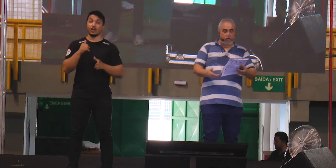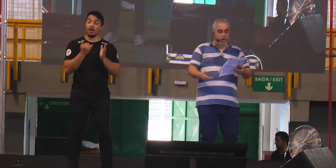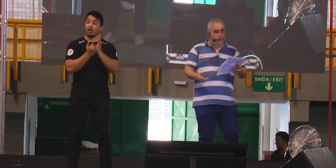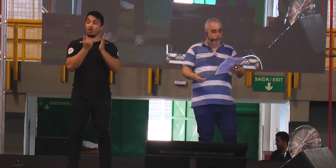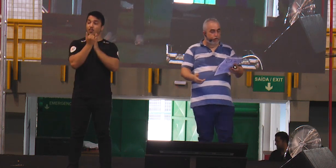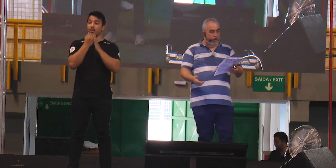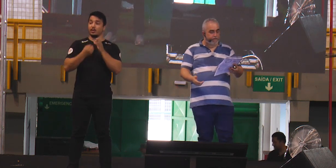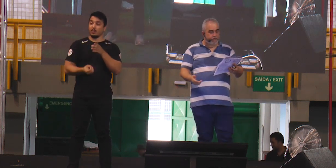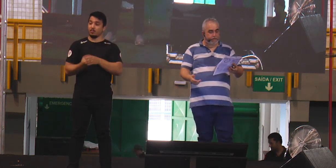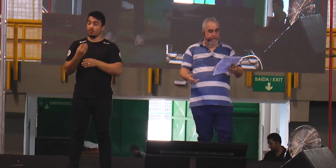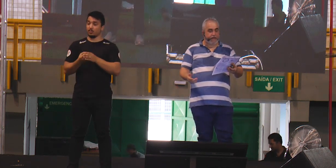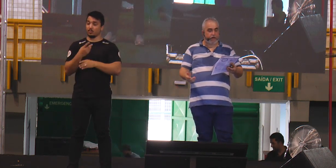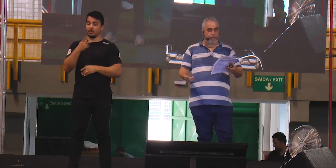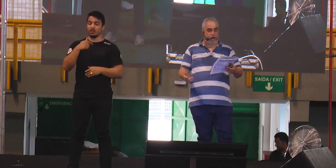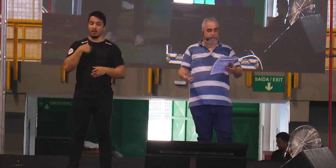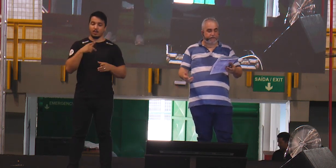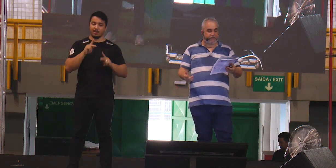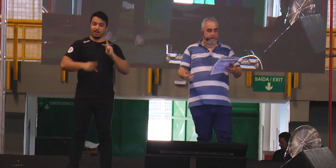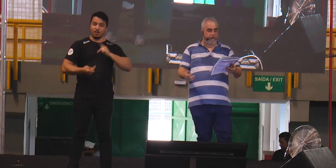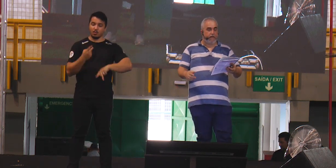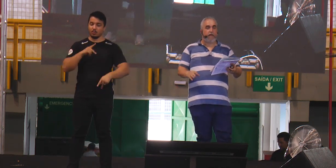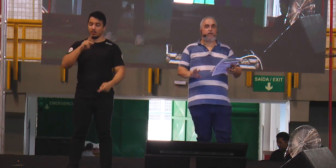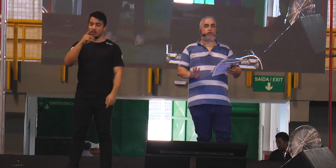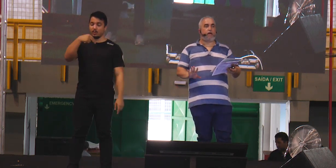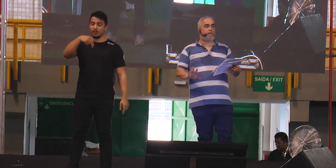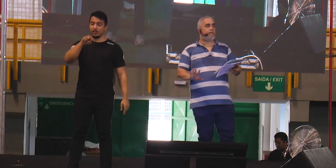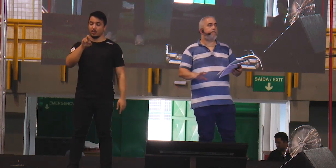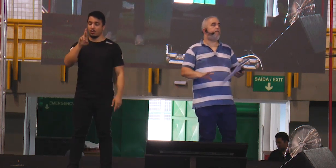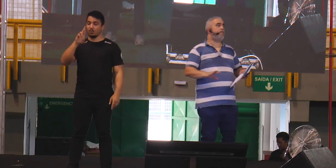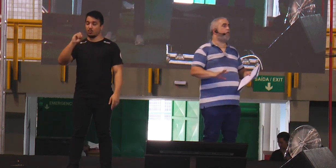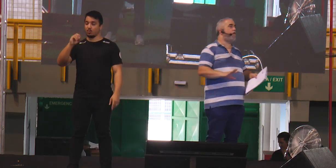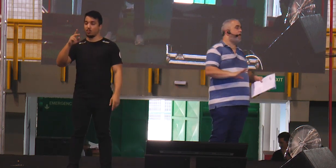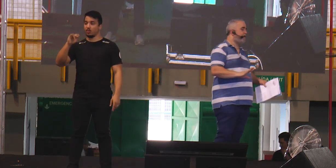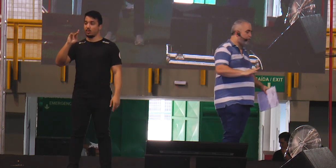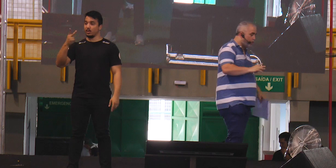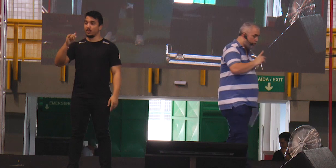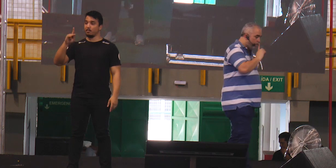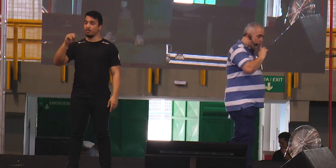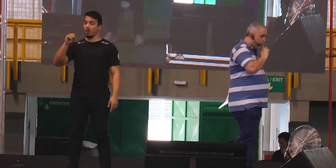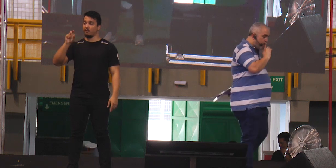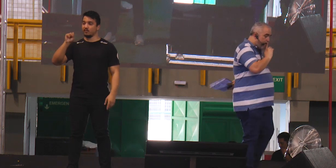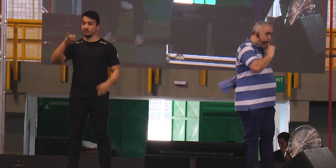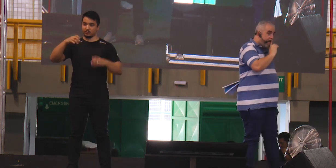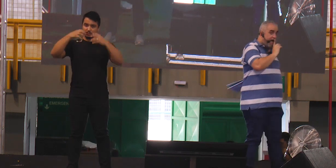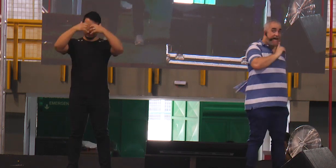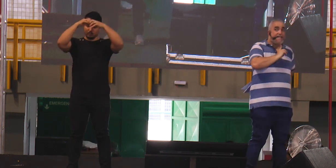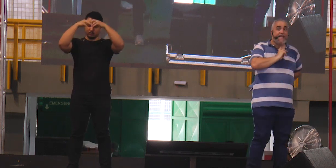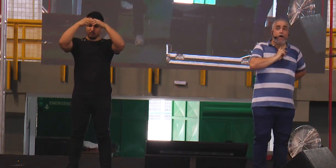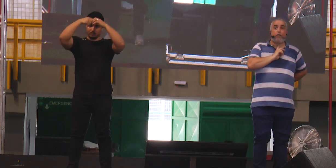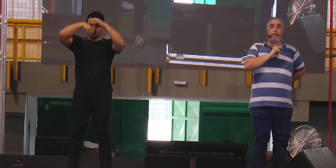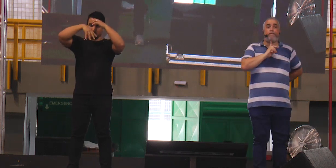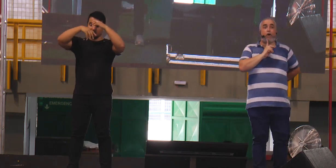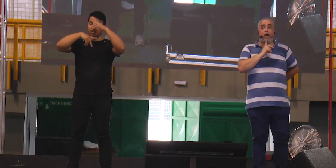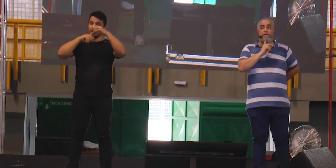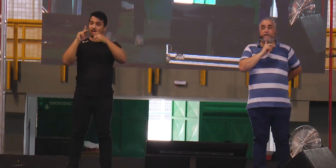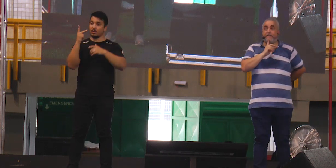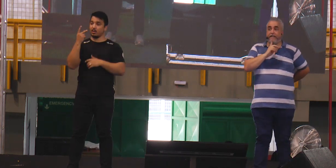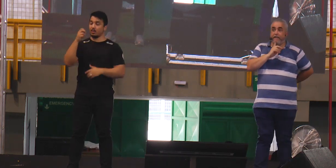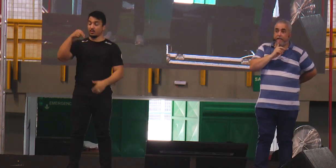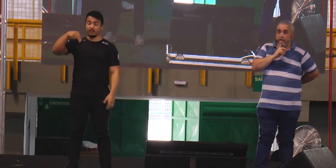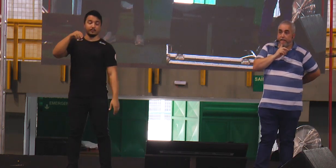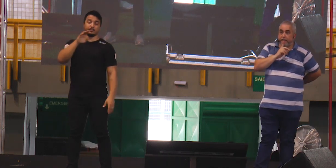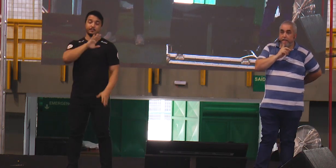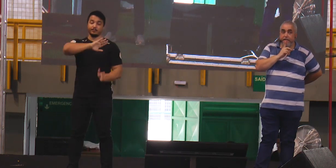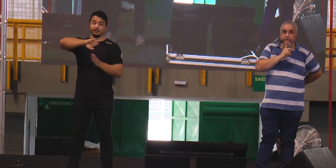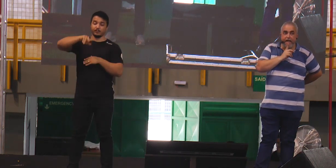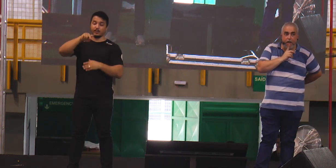produção dos hormônios tróficos da neurohipófise. Stop. Vamos com calma na dor. A